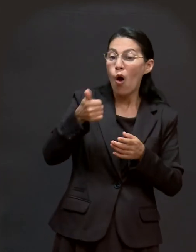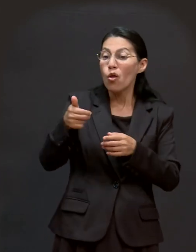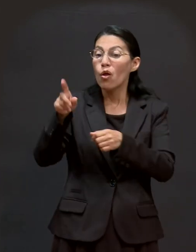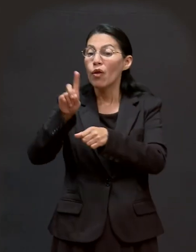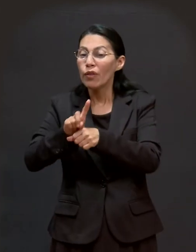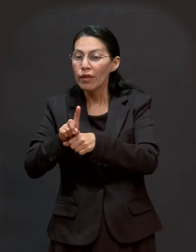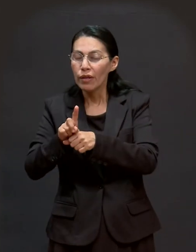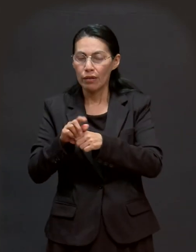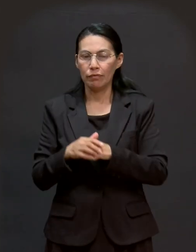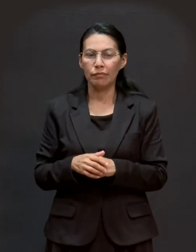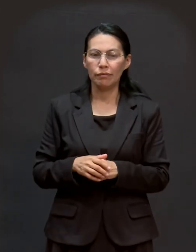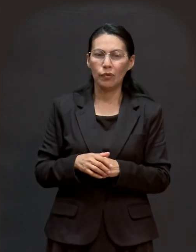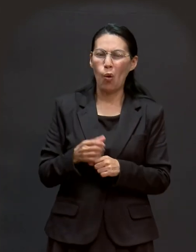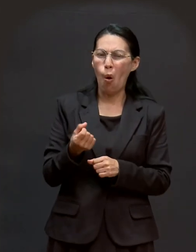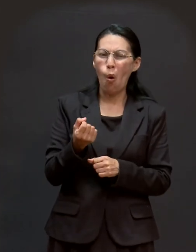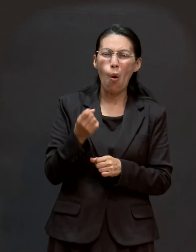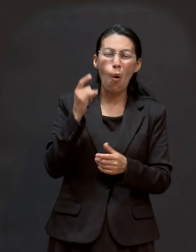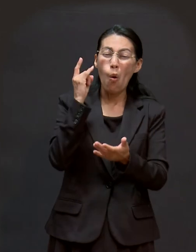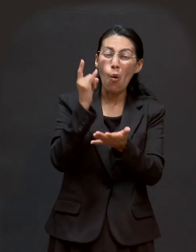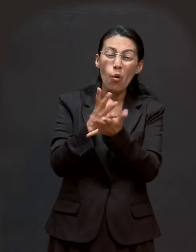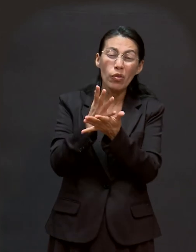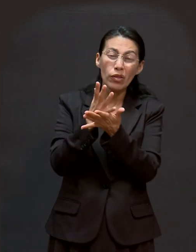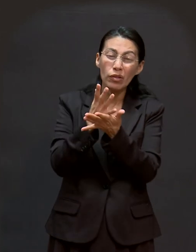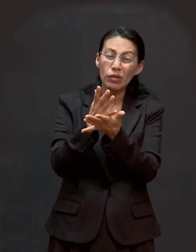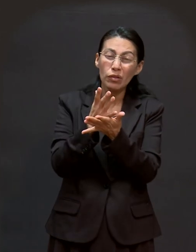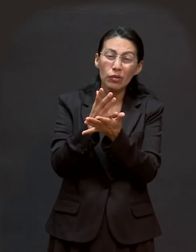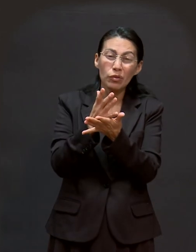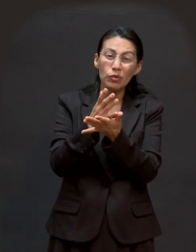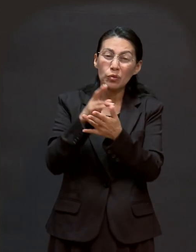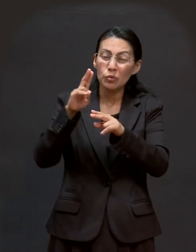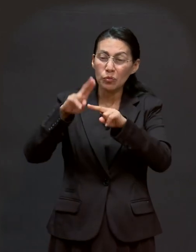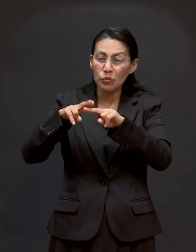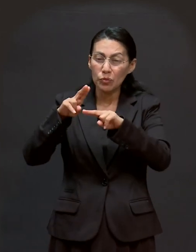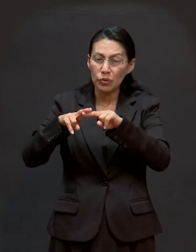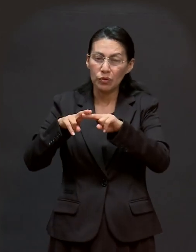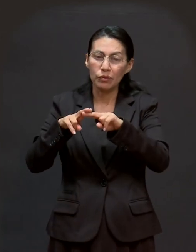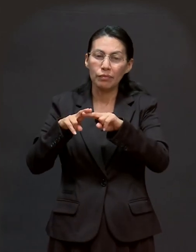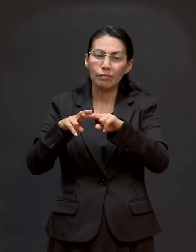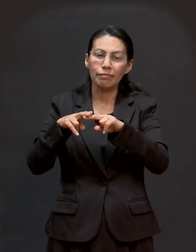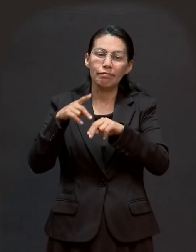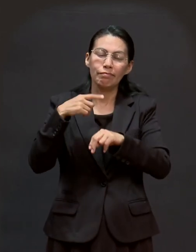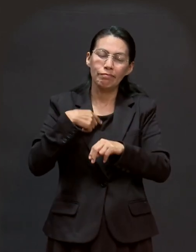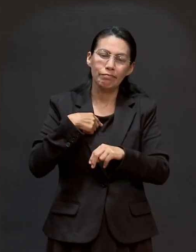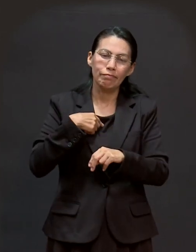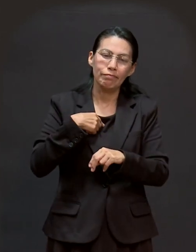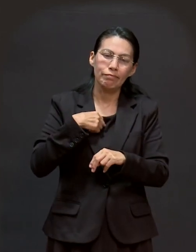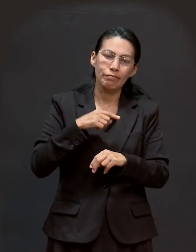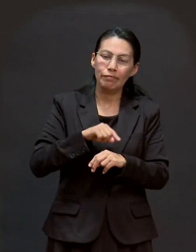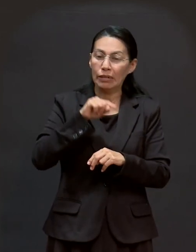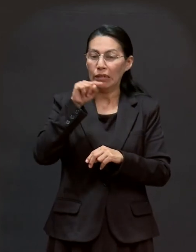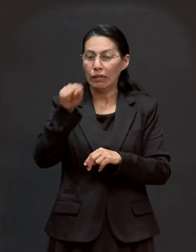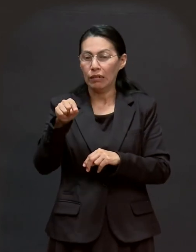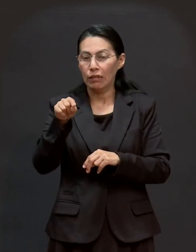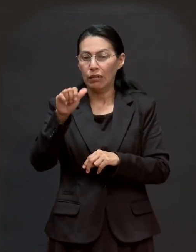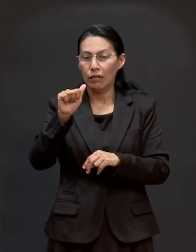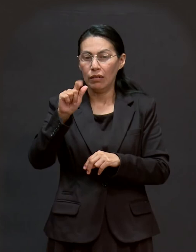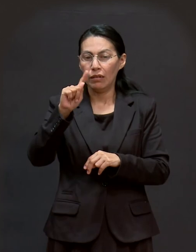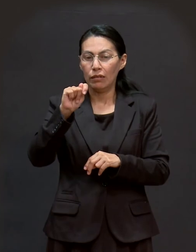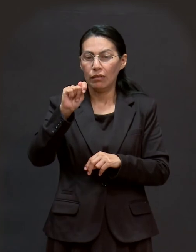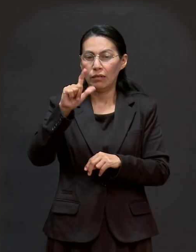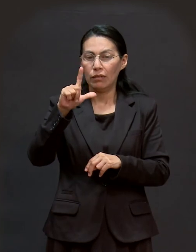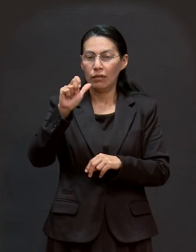para salir al día siguiente y había comprado lo único que conseguía el único asiento que se conseguía en el vuelo y cuando llego